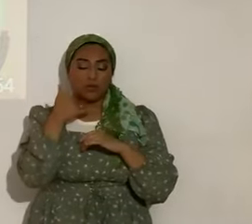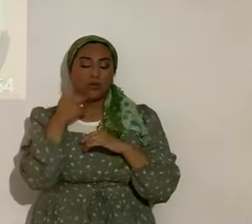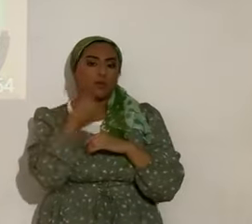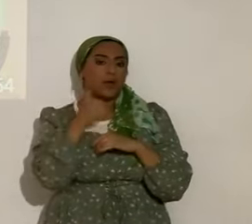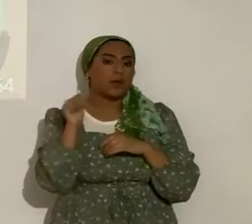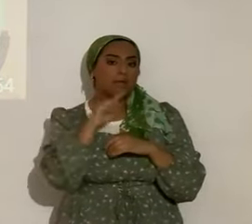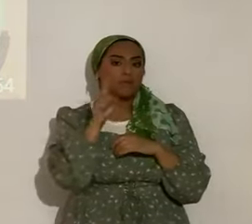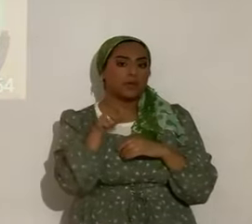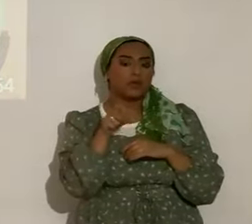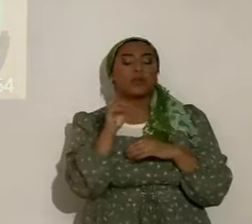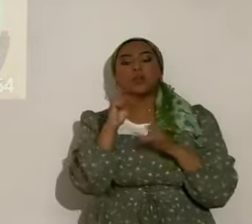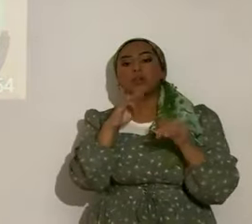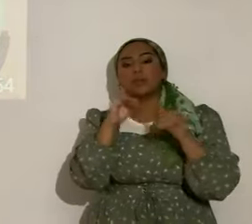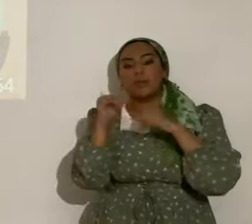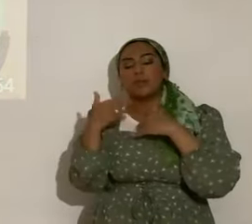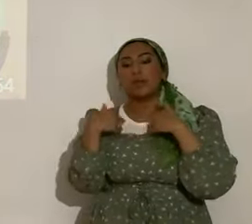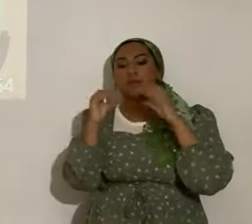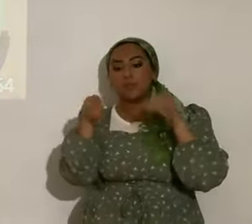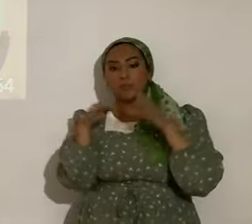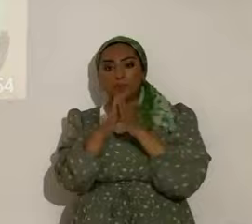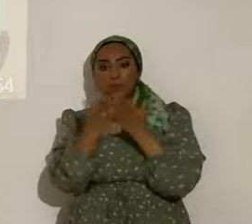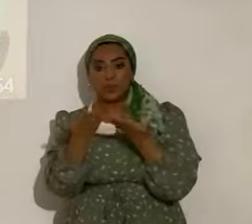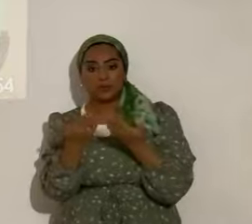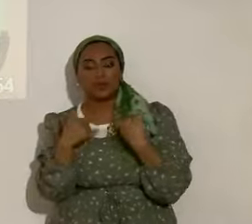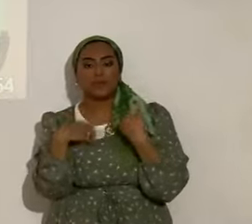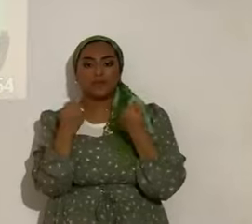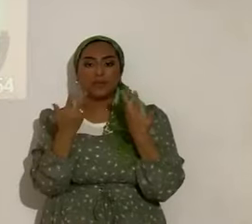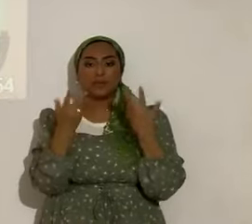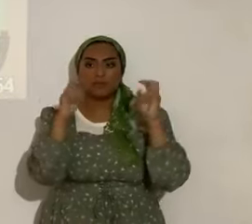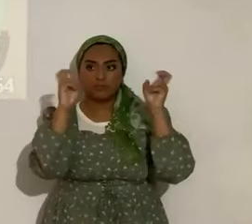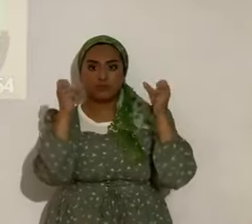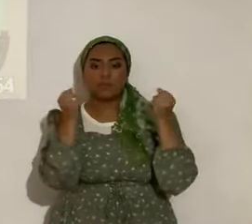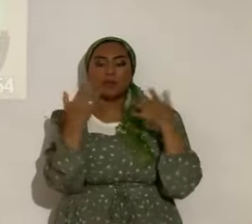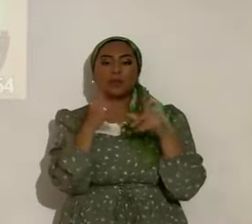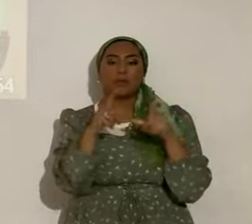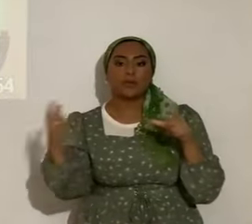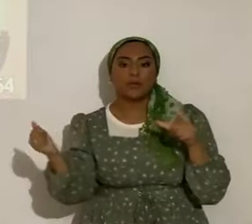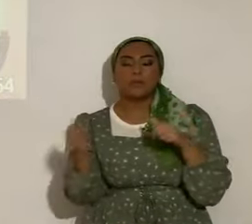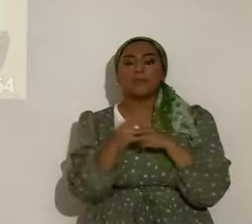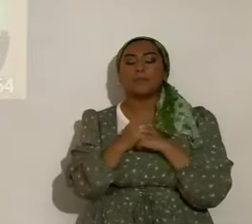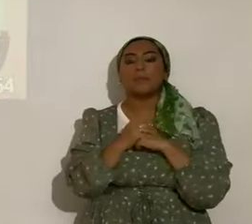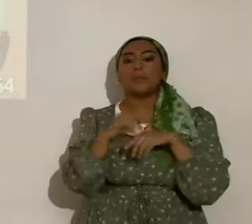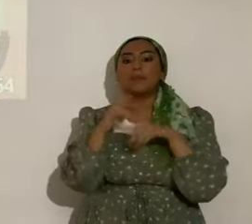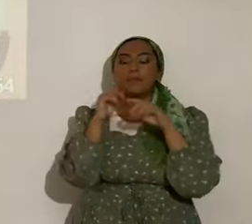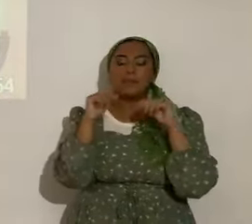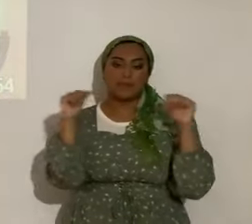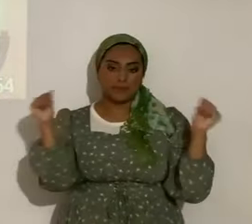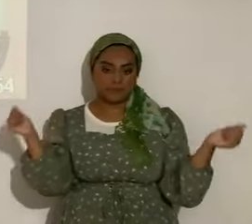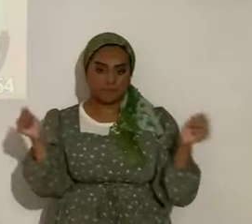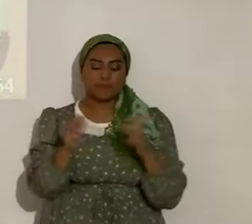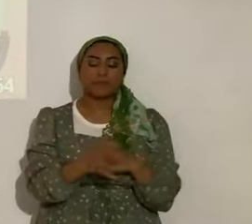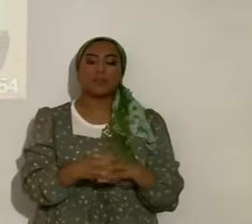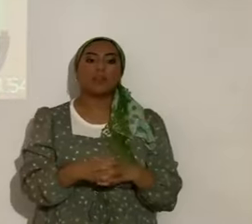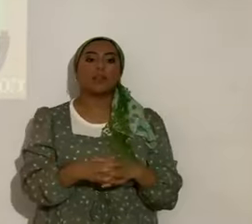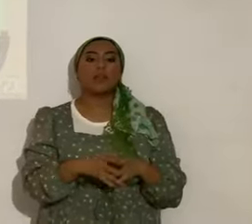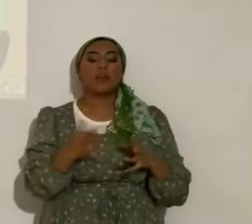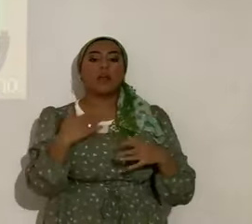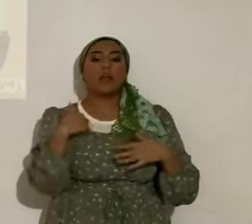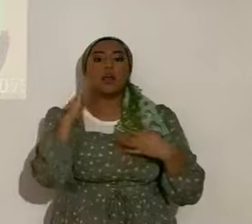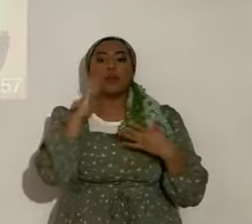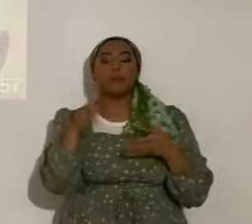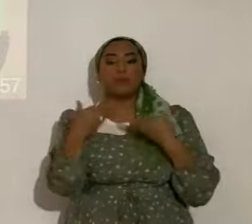duda. También van a ir apareciendo los libros, hay varios títulos en varios idiomas, etcétera, etcétera, etcétera. Les